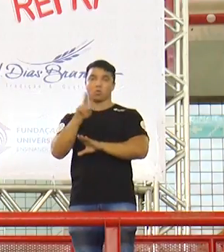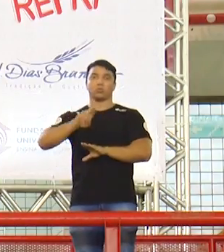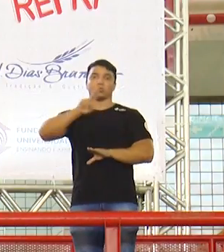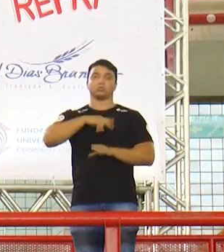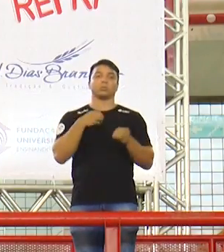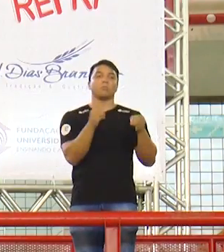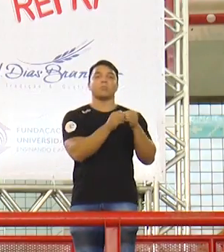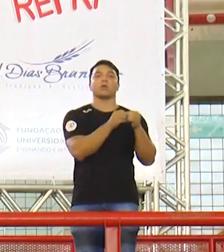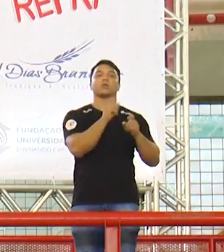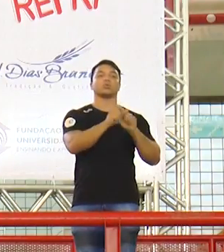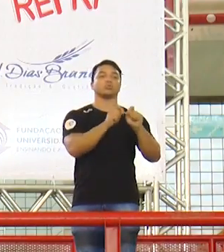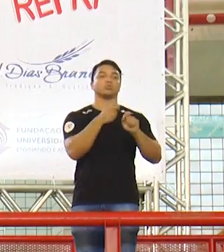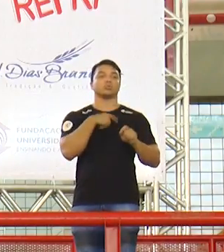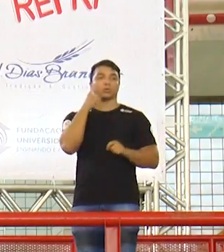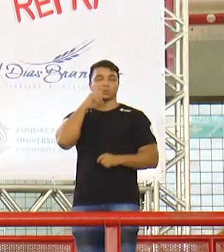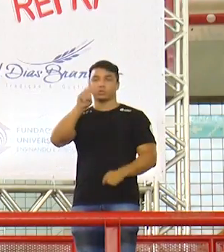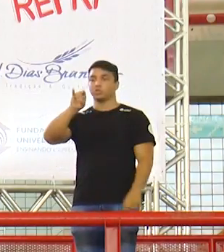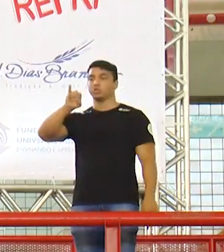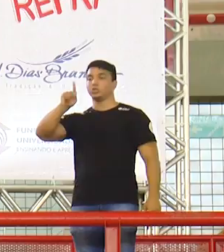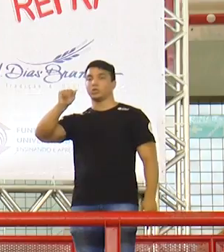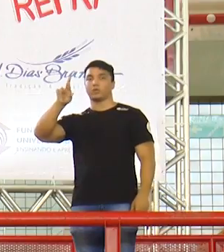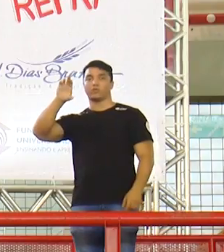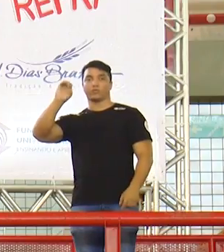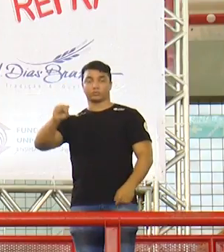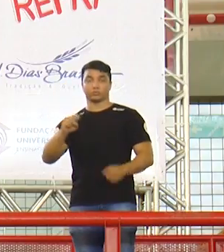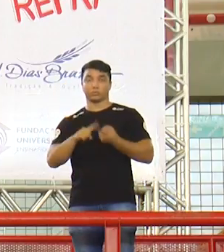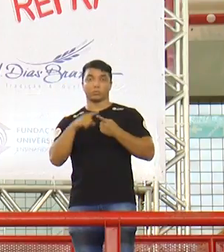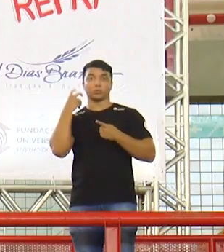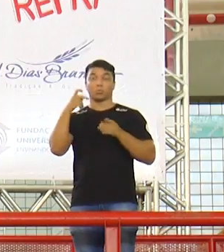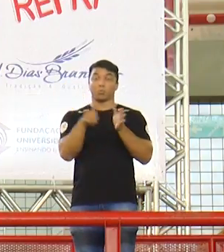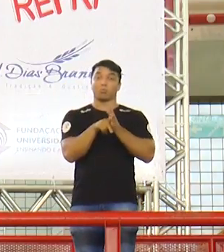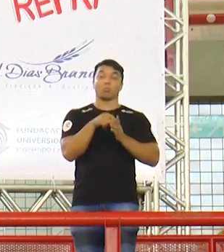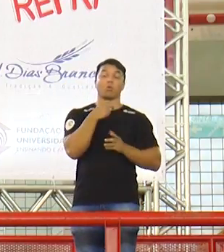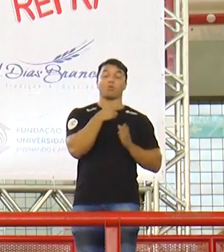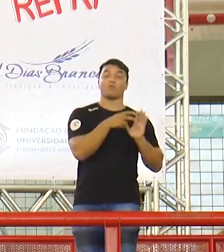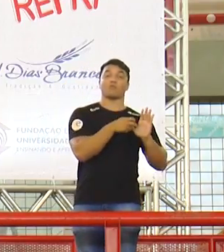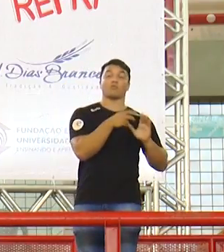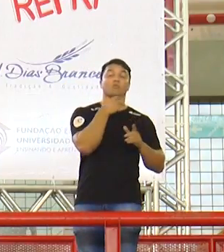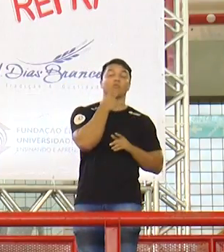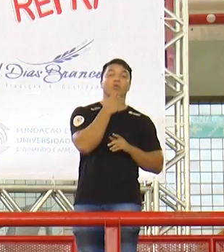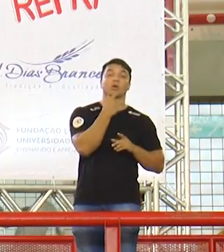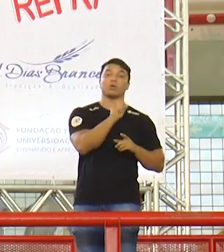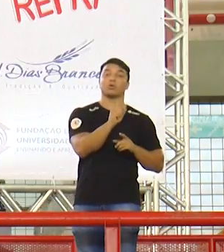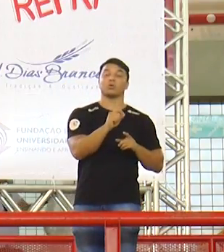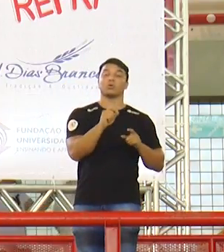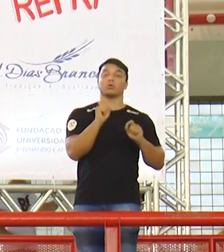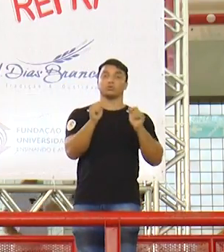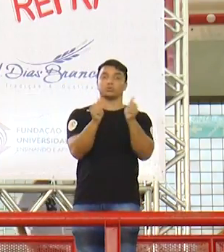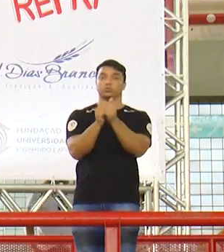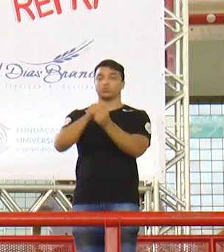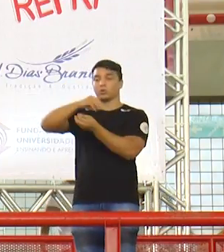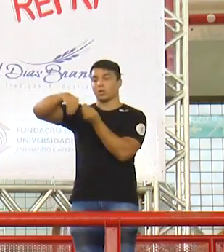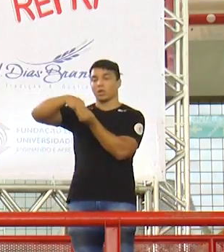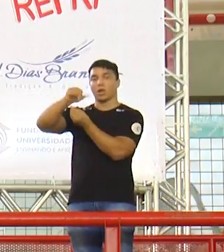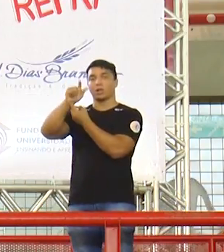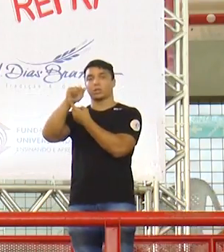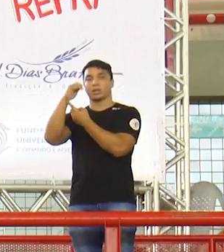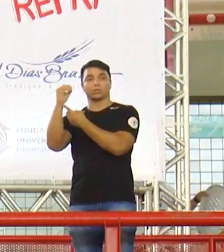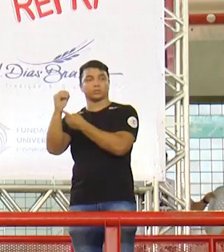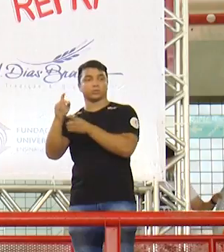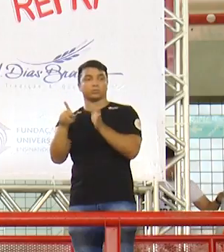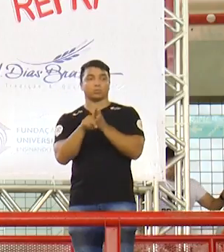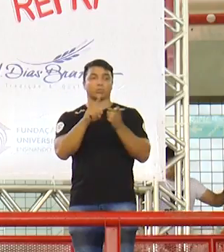das aproximações entre dígrafos e sons vocálicos, num misto de aliteração e